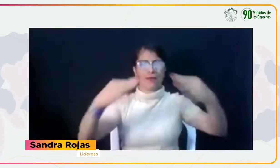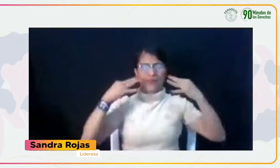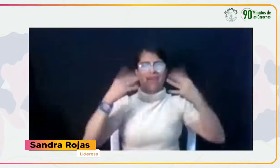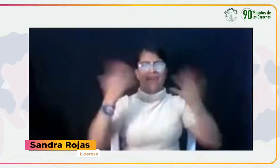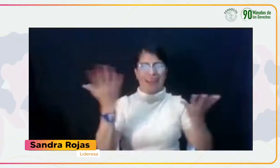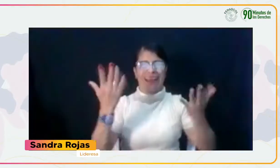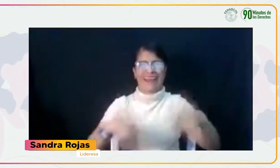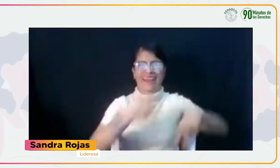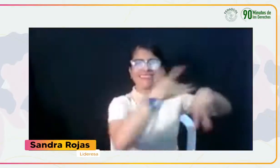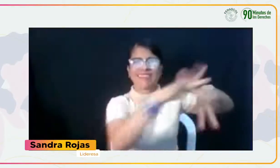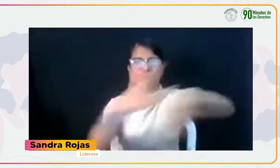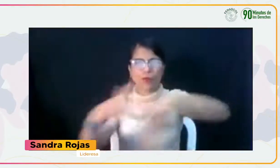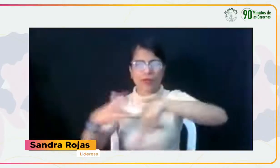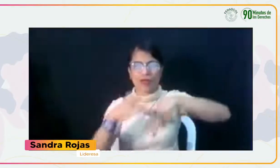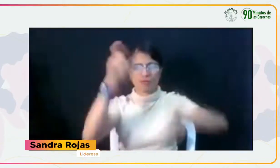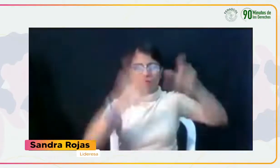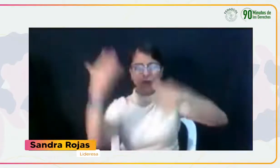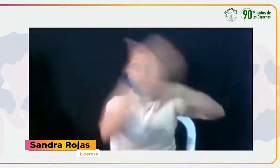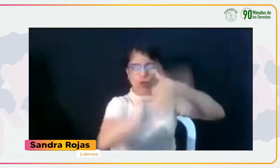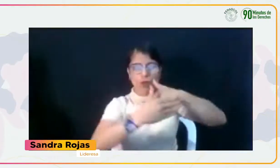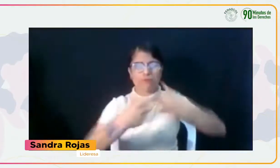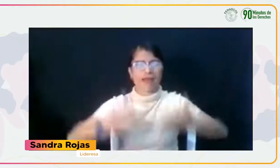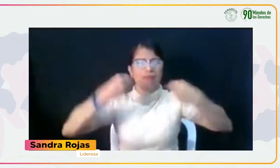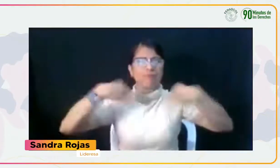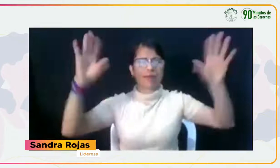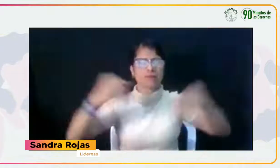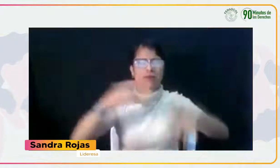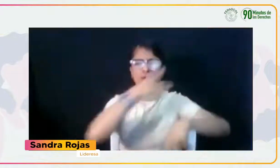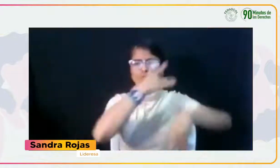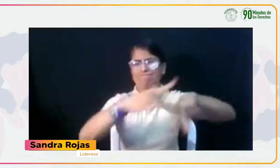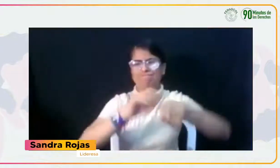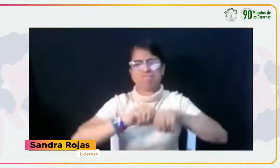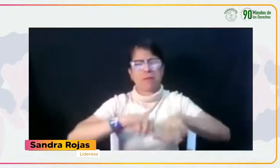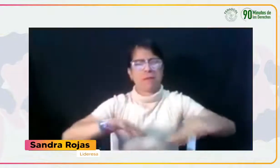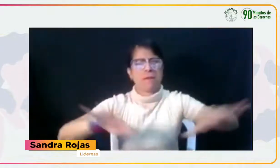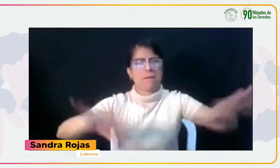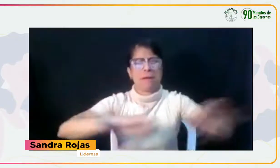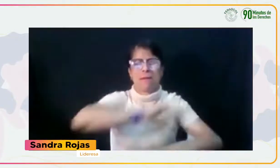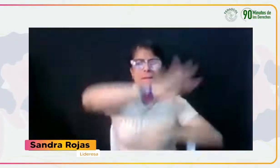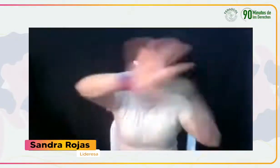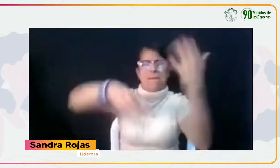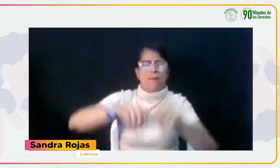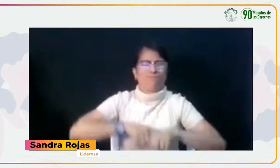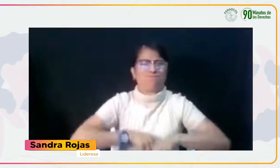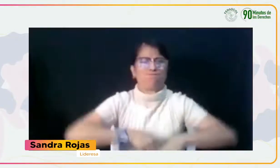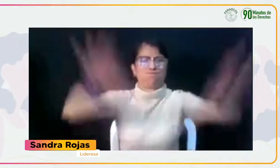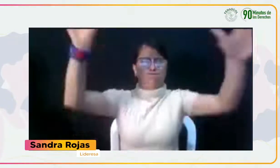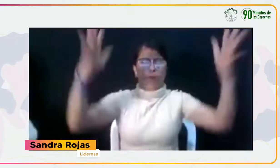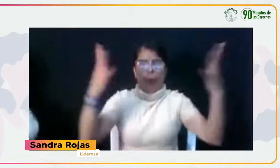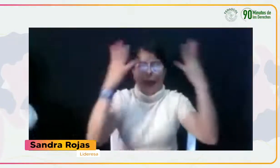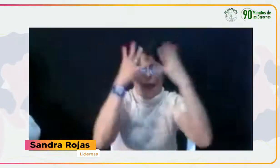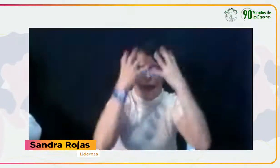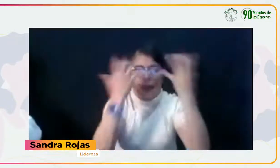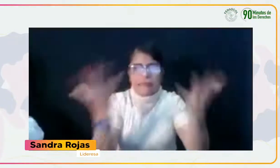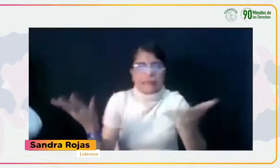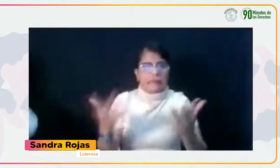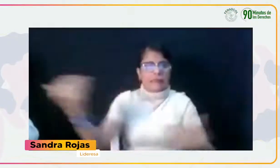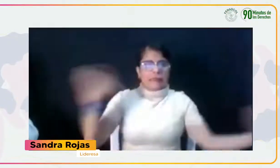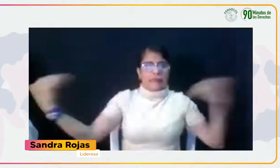y creo que a veces también mostrarnos en las redes sociales es motivar a las personas a que denuncien, a que lo puedan hacer y a veces puede ser